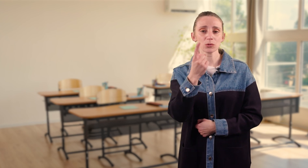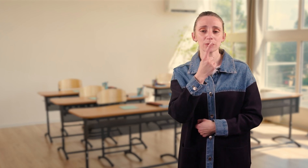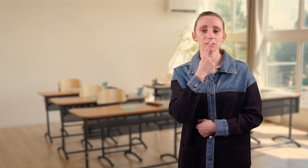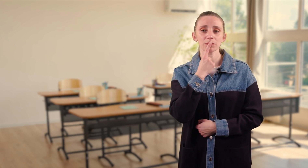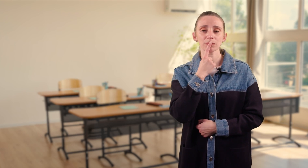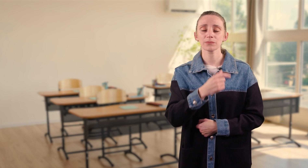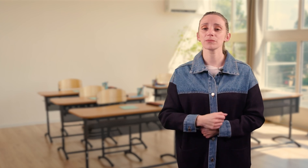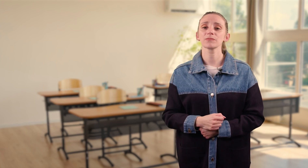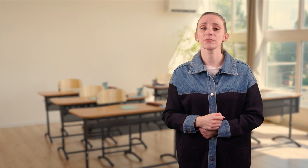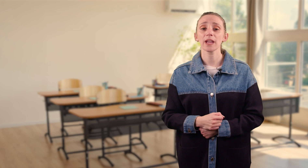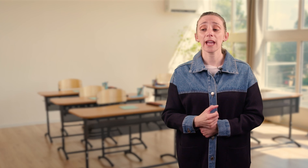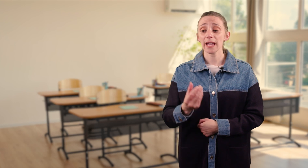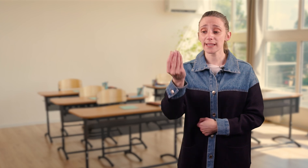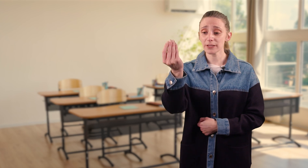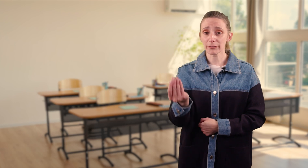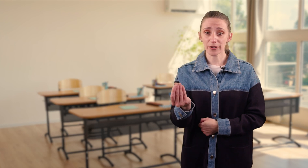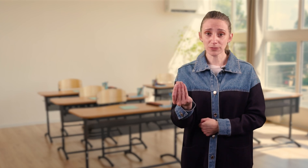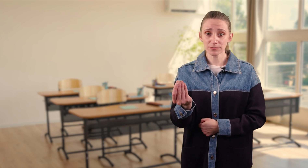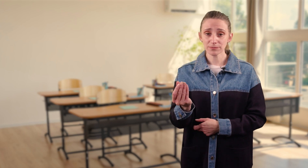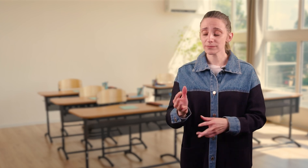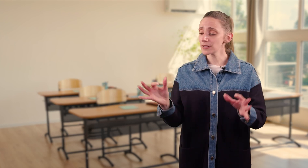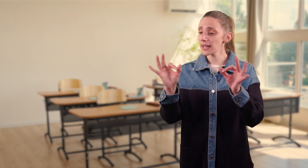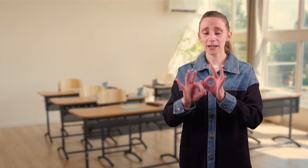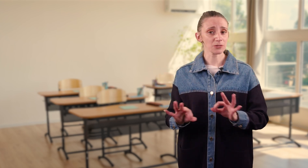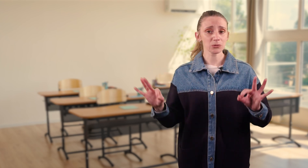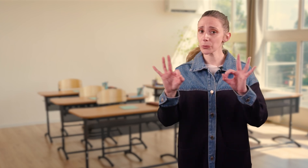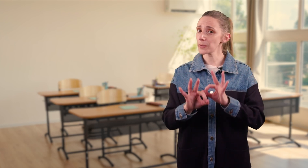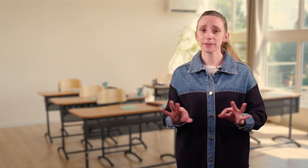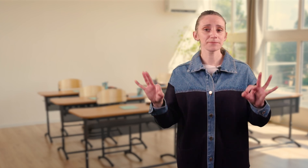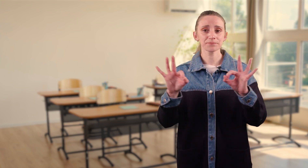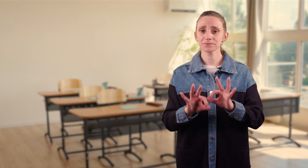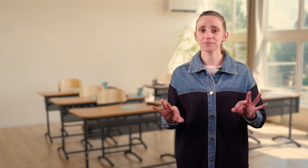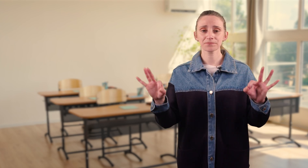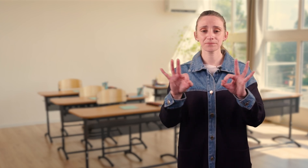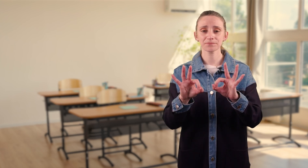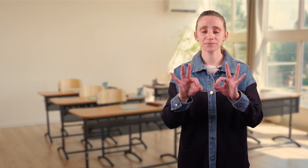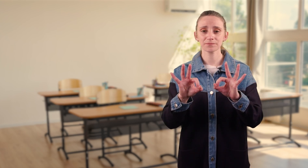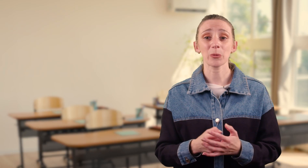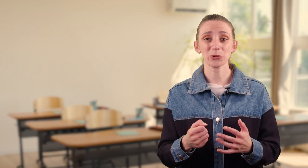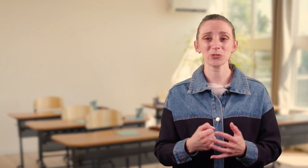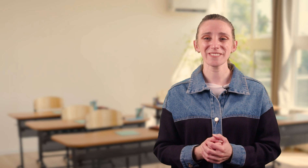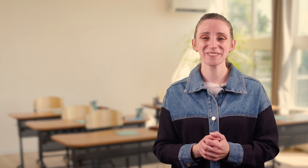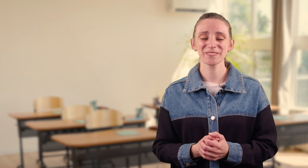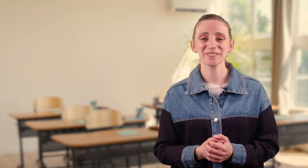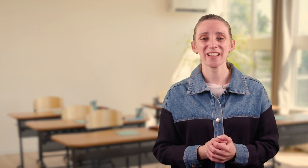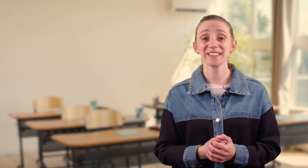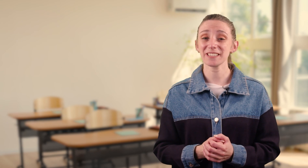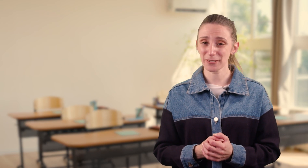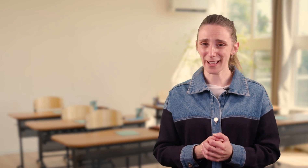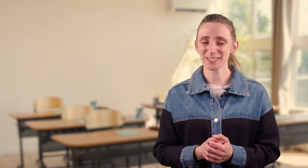sourdes. Et d'enfants, elles n'en ont pas. On poursuit? Dernière phrase.